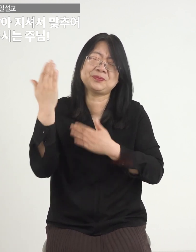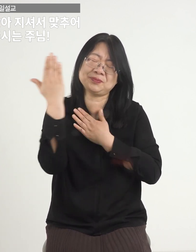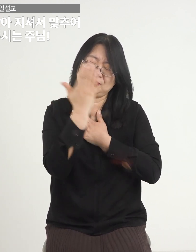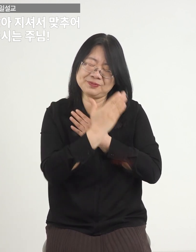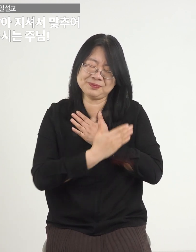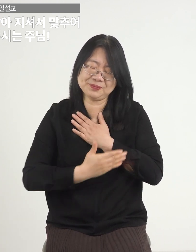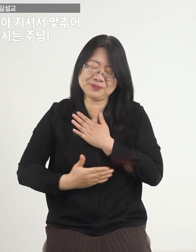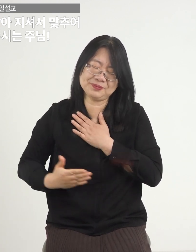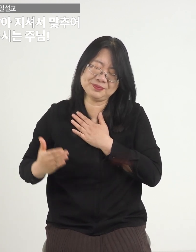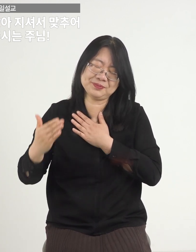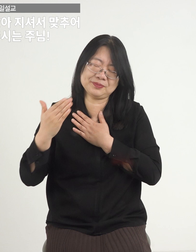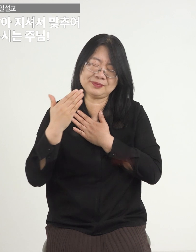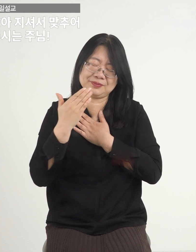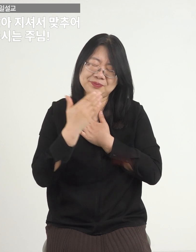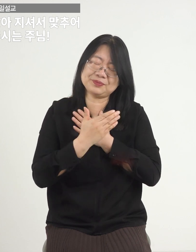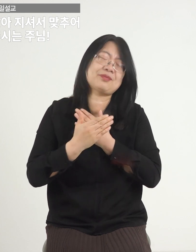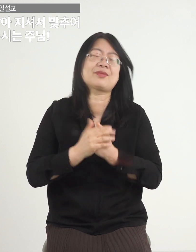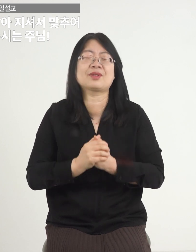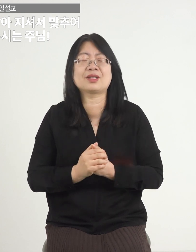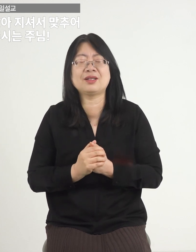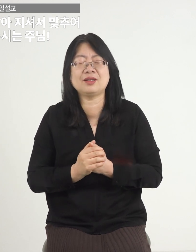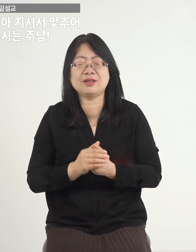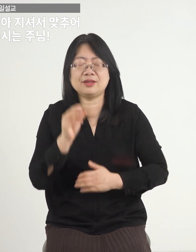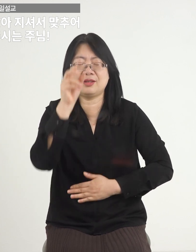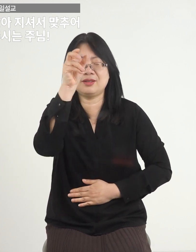하나님의 본체,